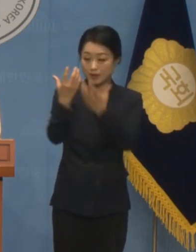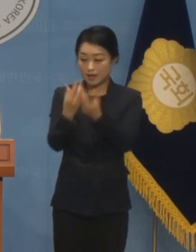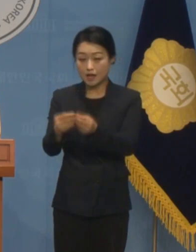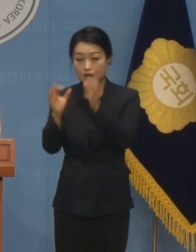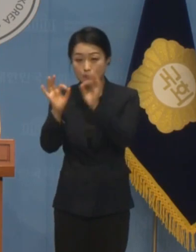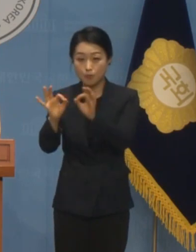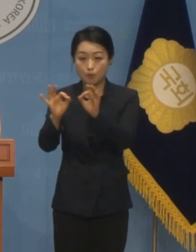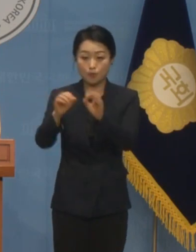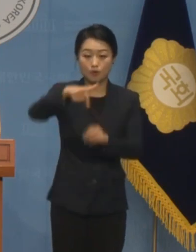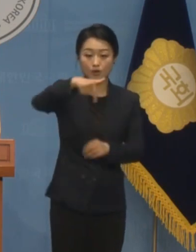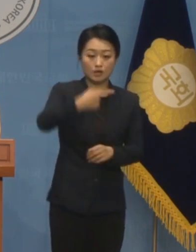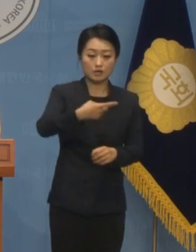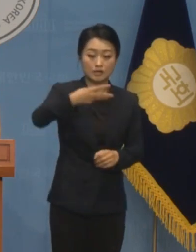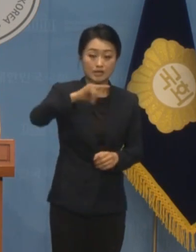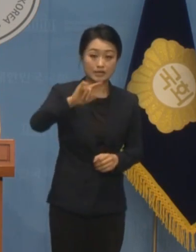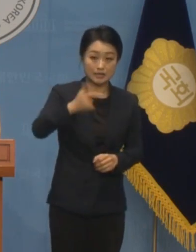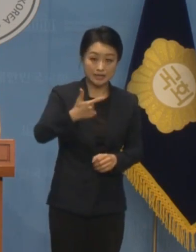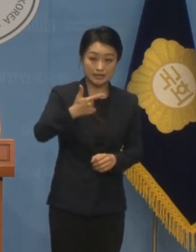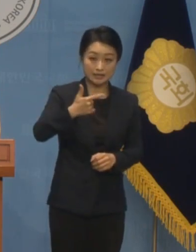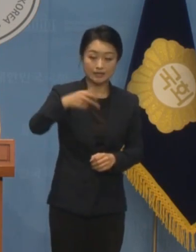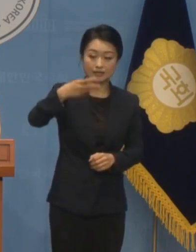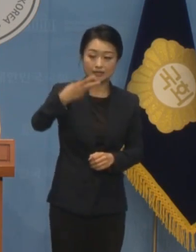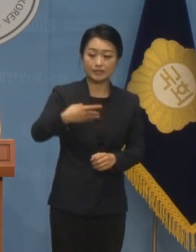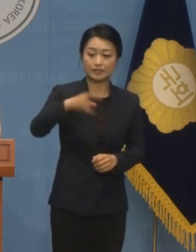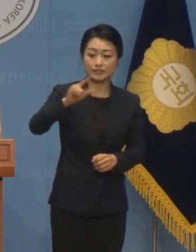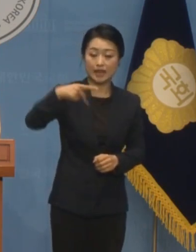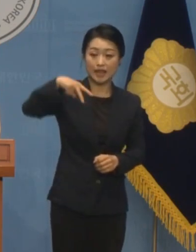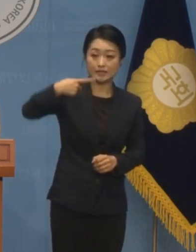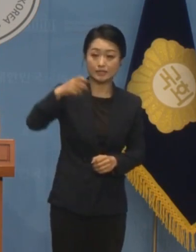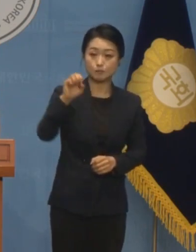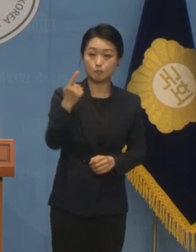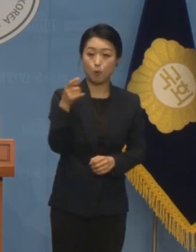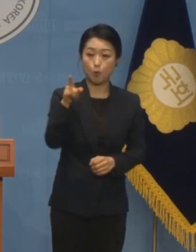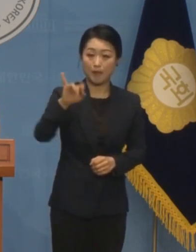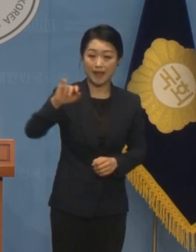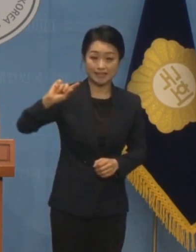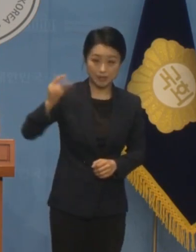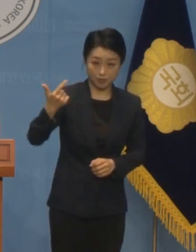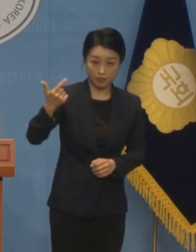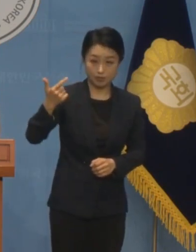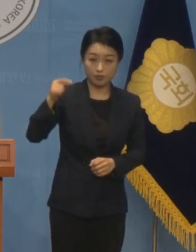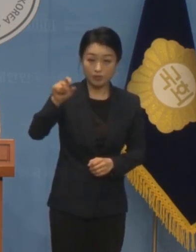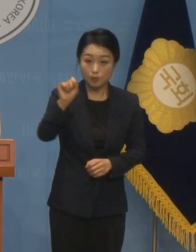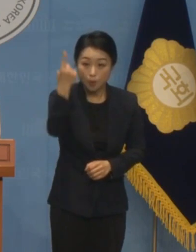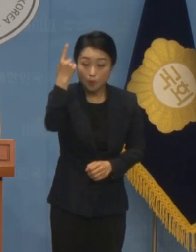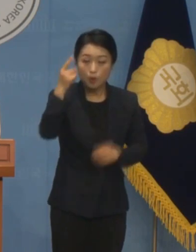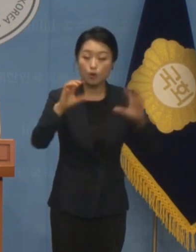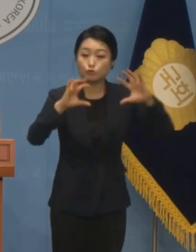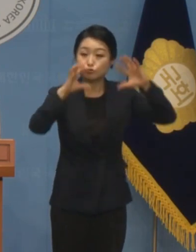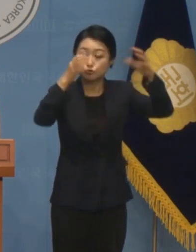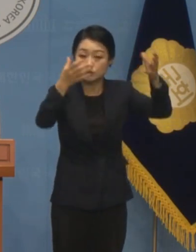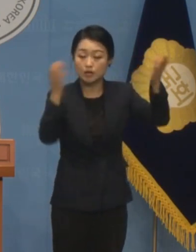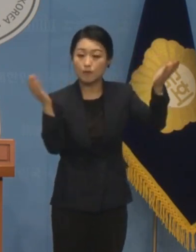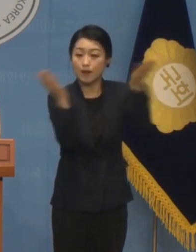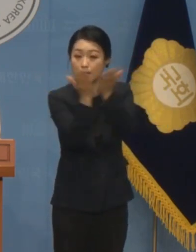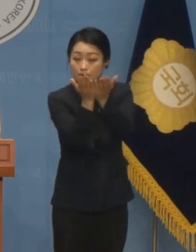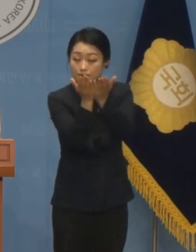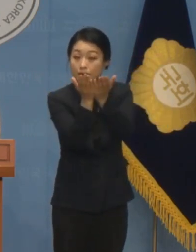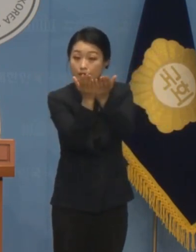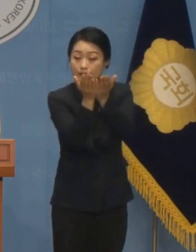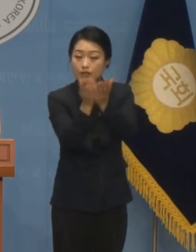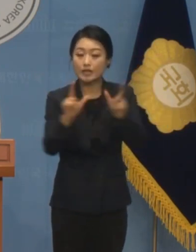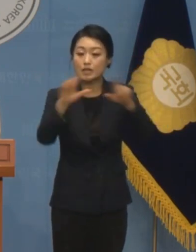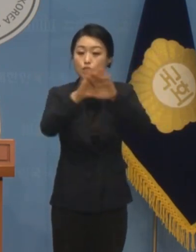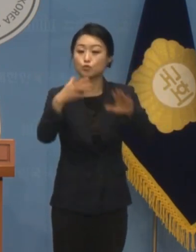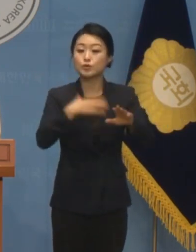그린 트랜스포메이션 GX 대응 성공이 글로벌 경쟁력과 직결된다고 판단해